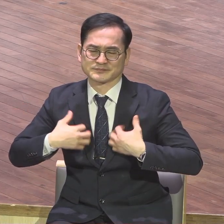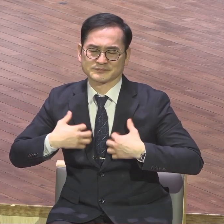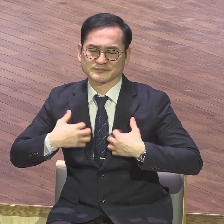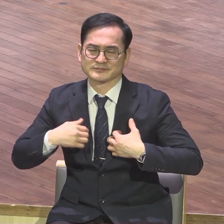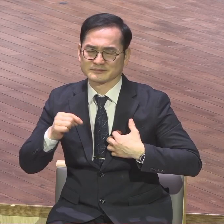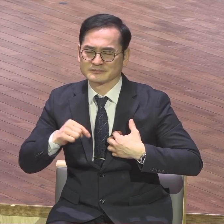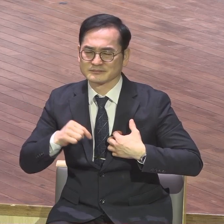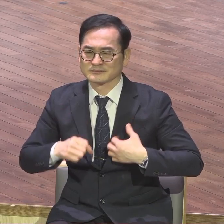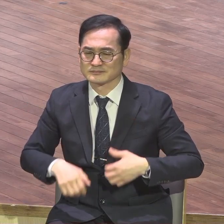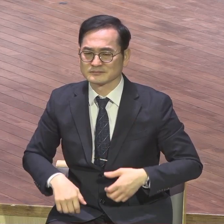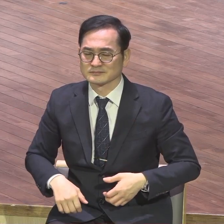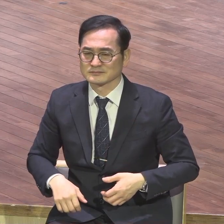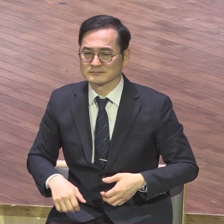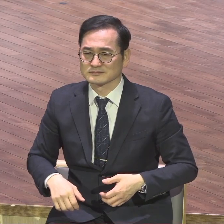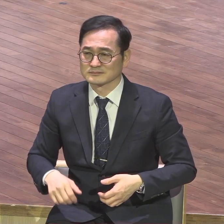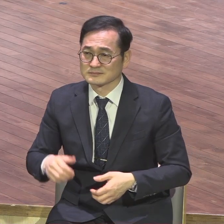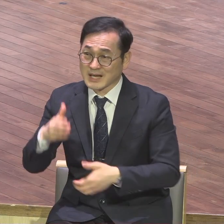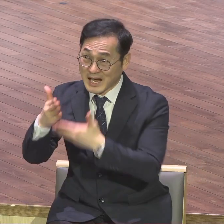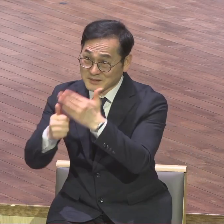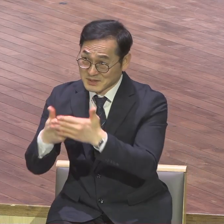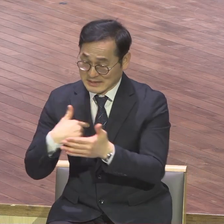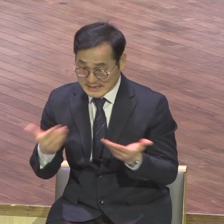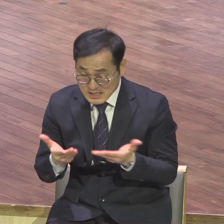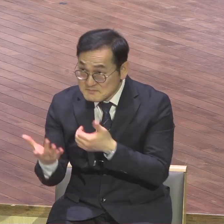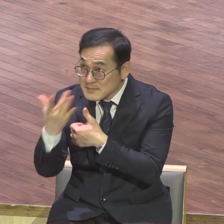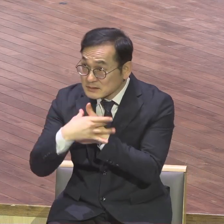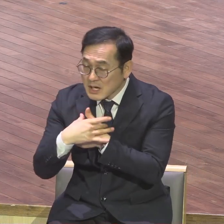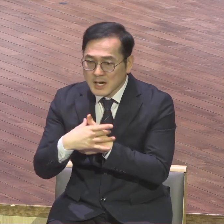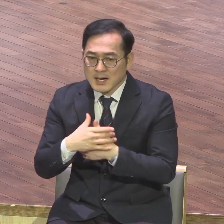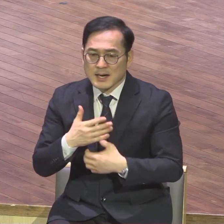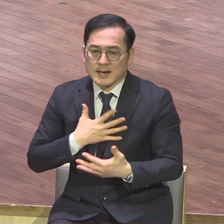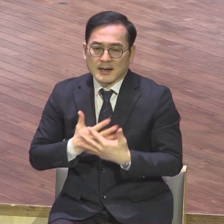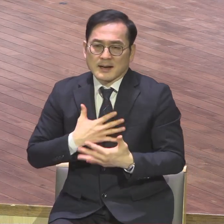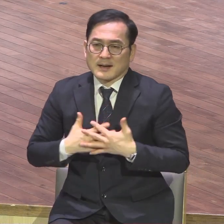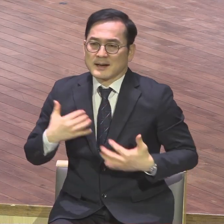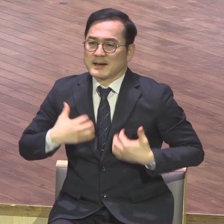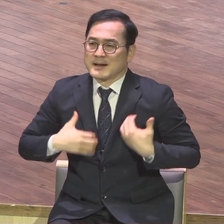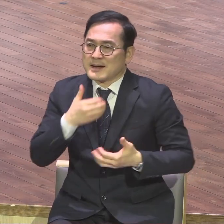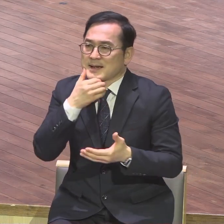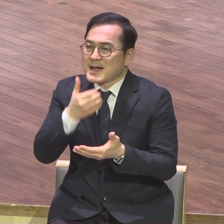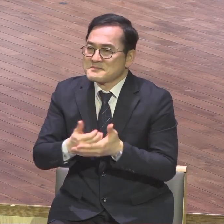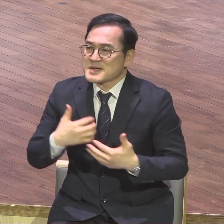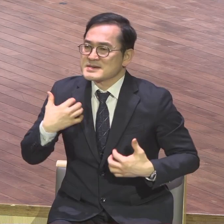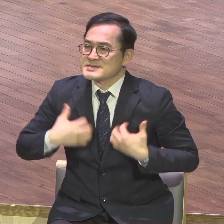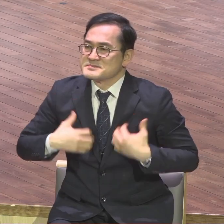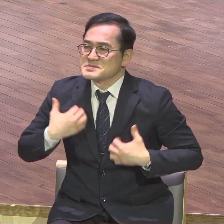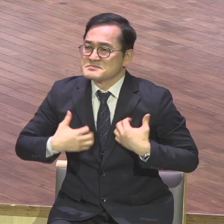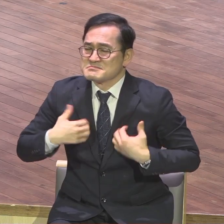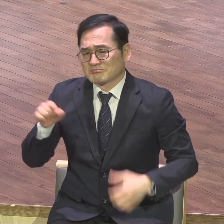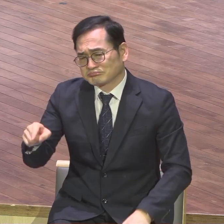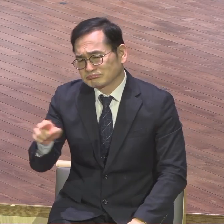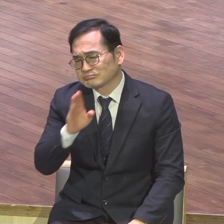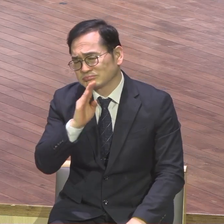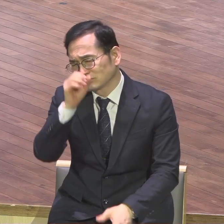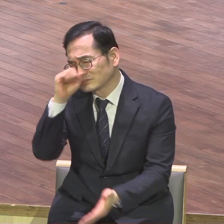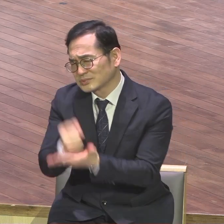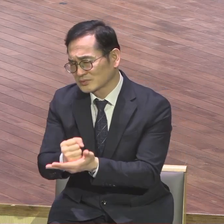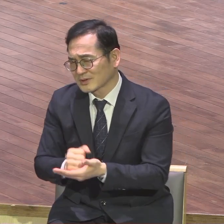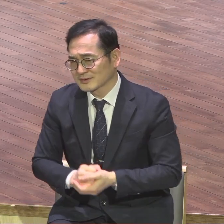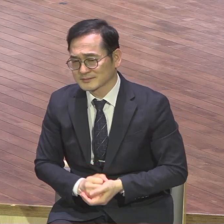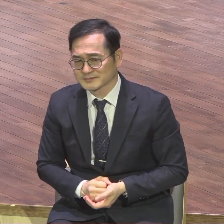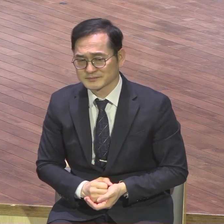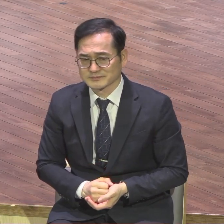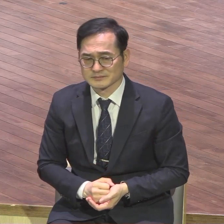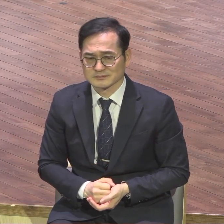막 떨리는 가슴이 떨리고 막 그냥 기대가 되고 감격이 넘치고 이래 되지. 난